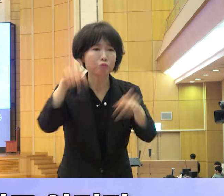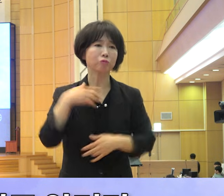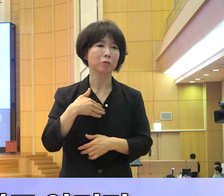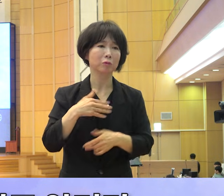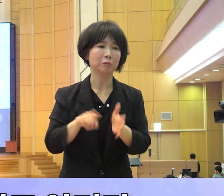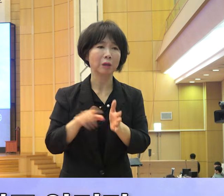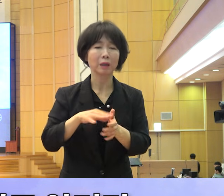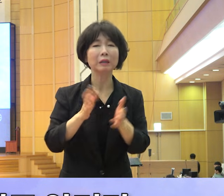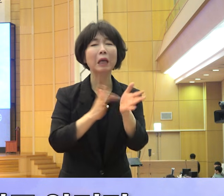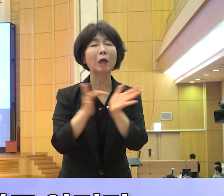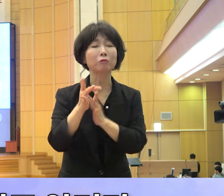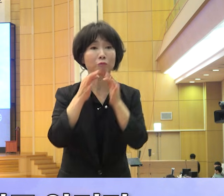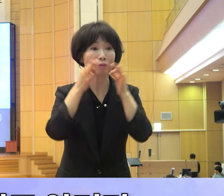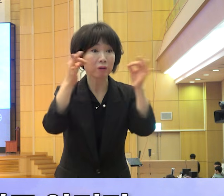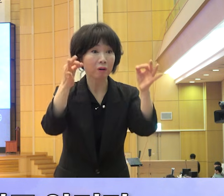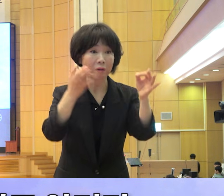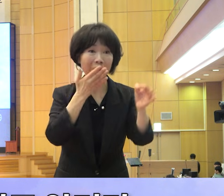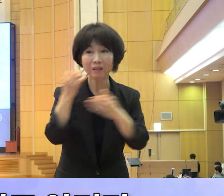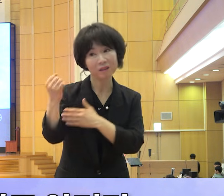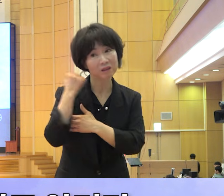말에 능력이 있나요?